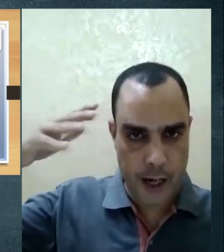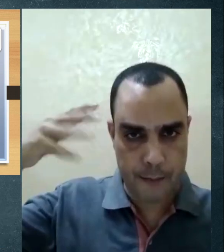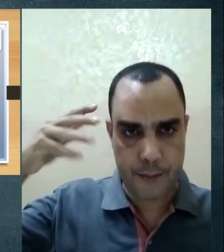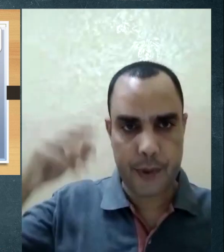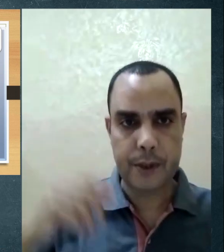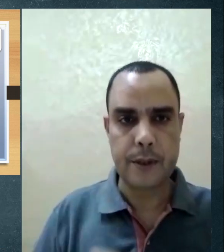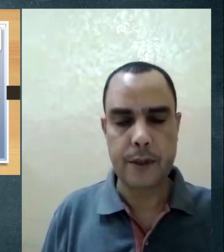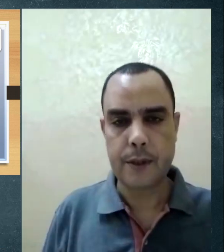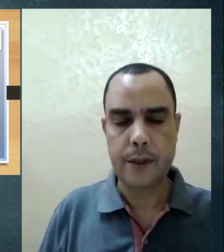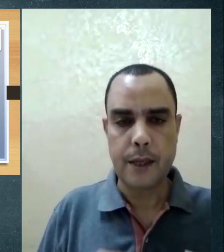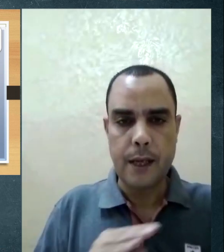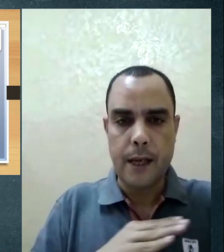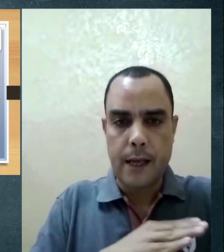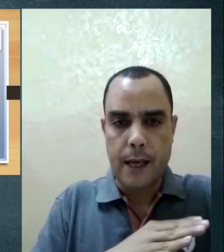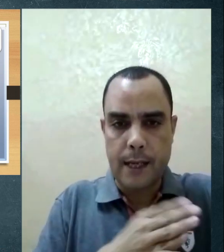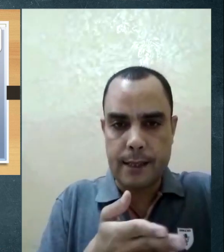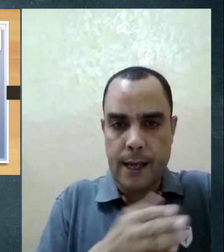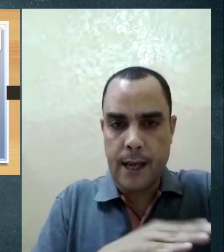الشاب